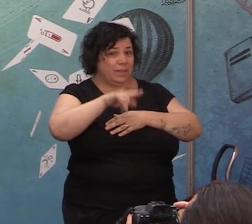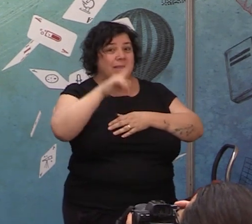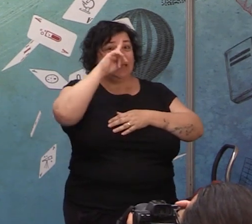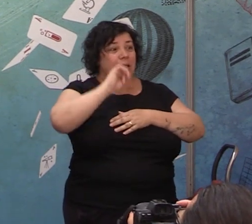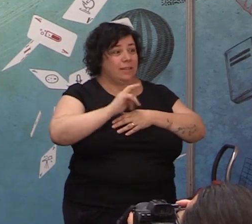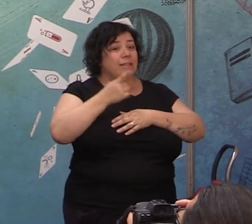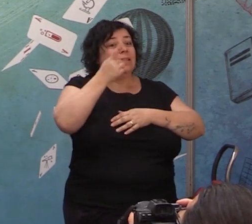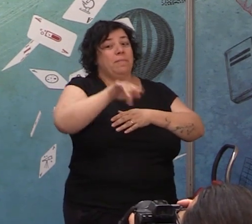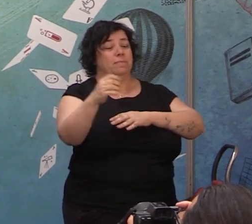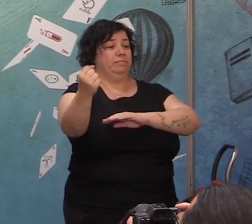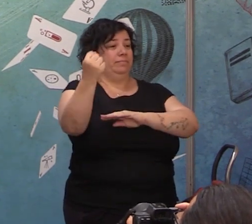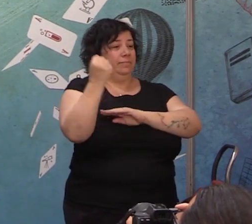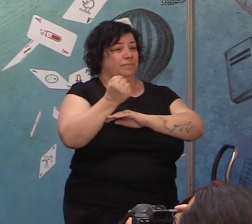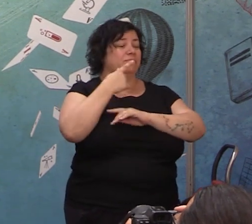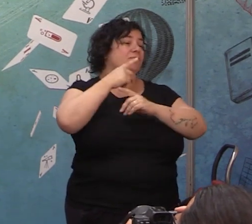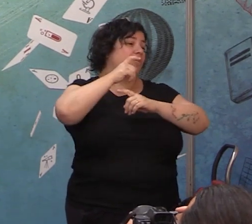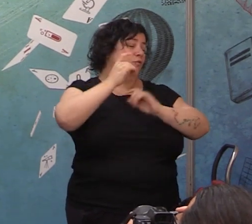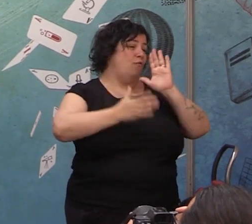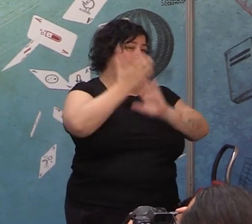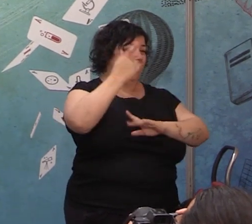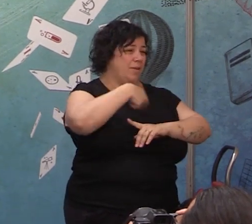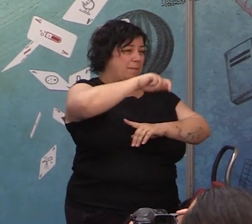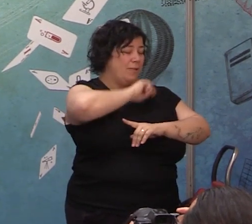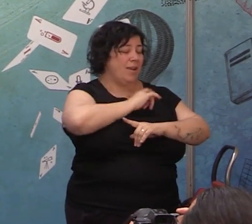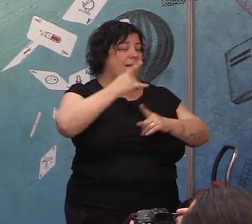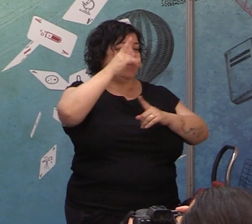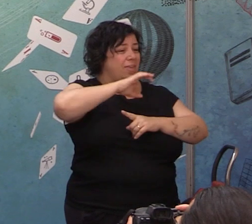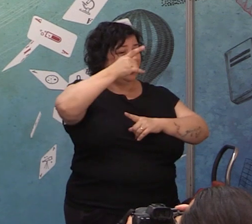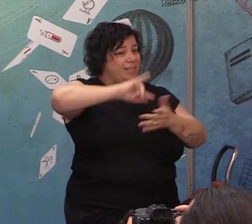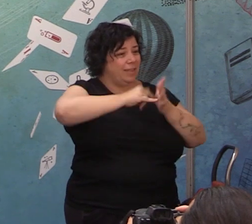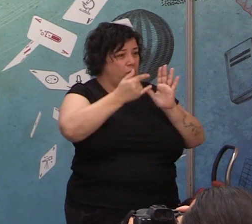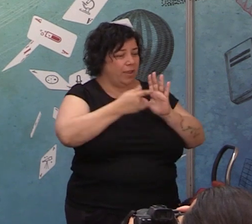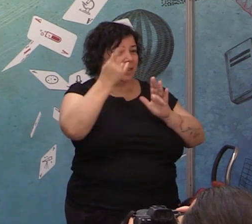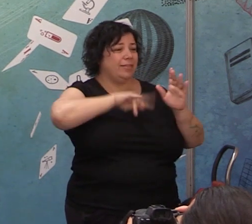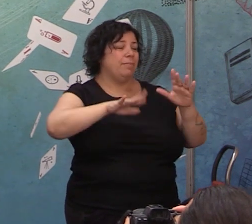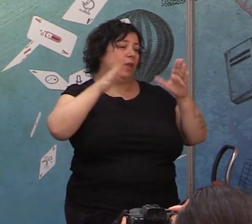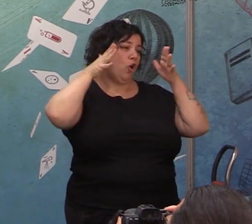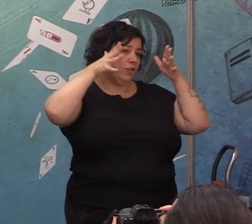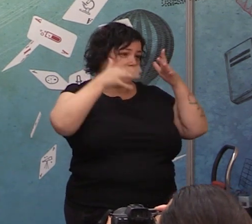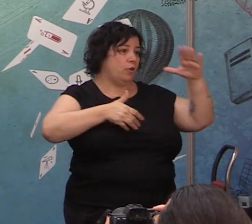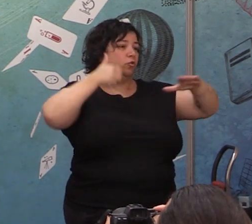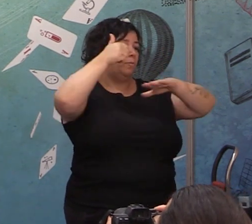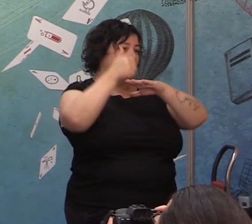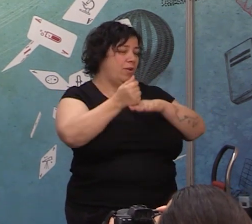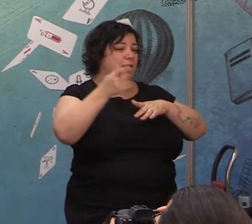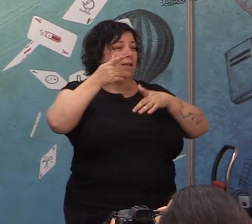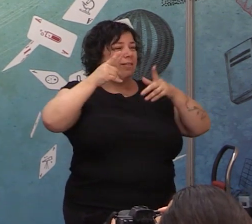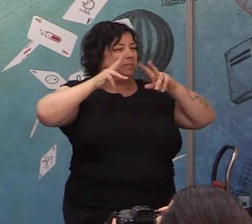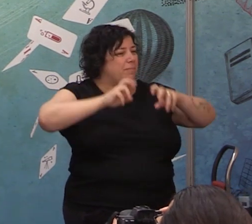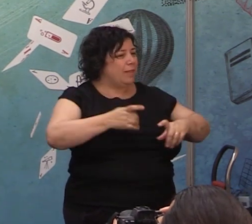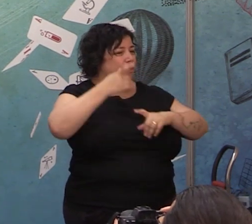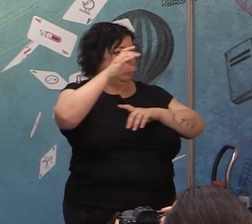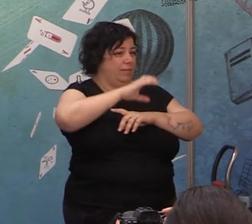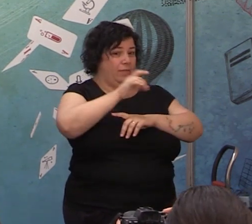año cuenta con el apoyo de la Fundación Española para la Ciencia y la Tecnología y el Consejo Superior de Investigaciones Científicas. Y hoy tengo